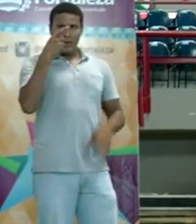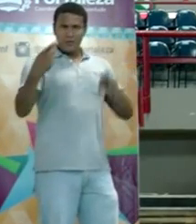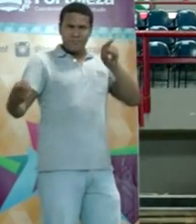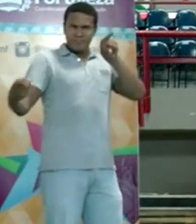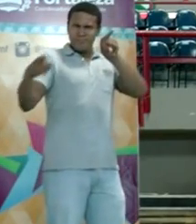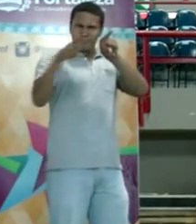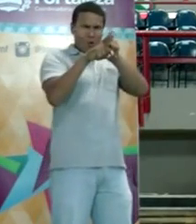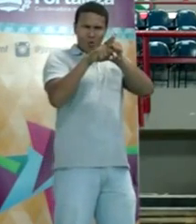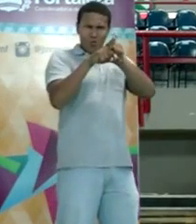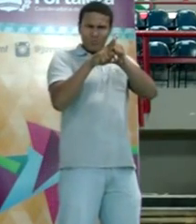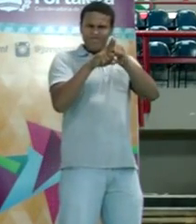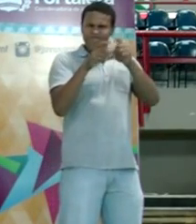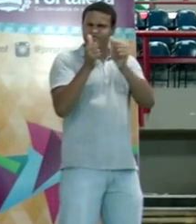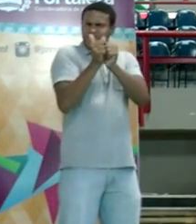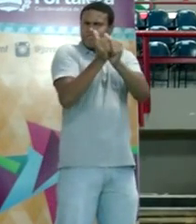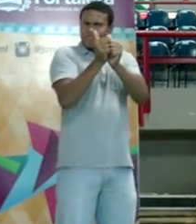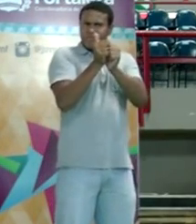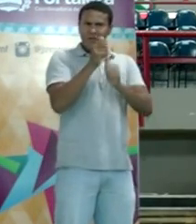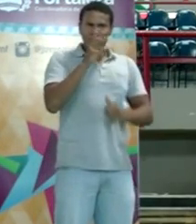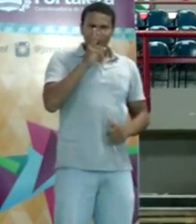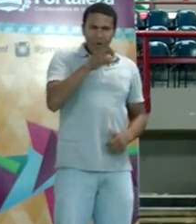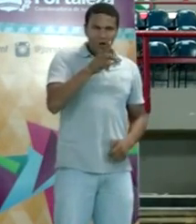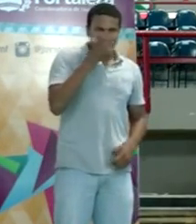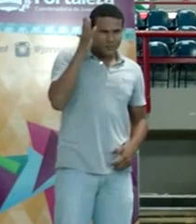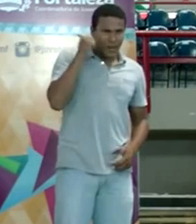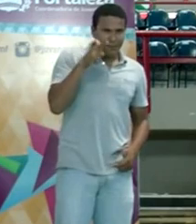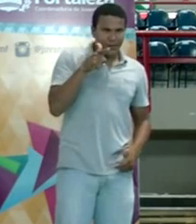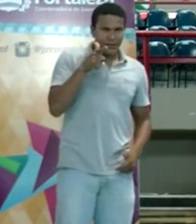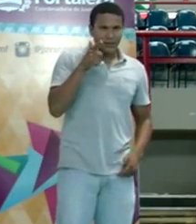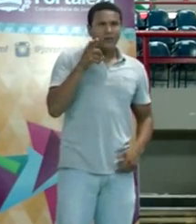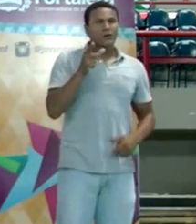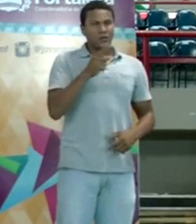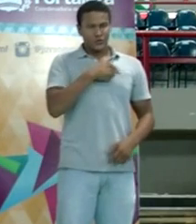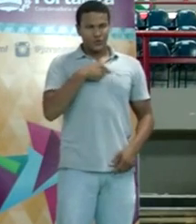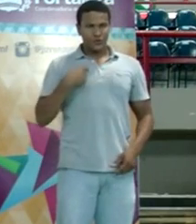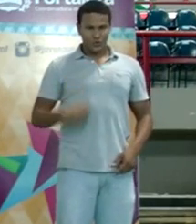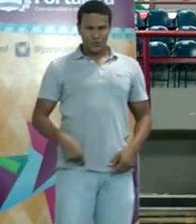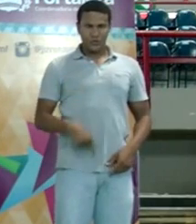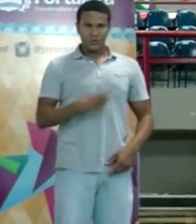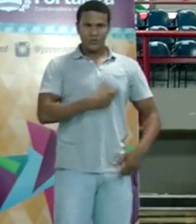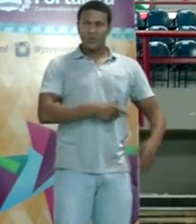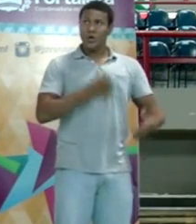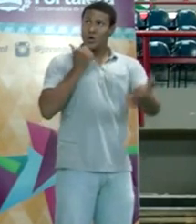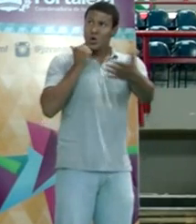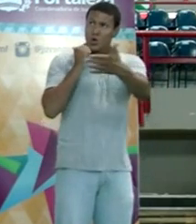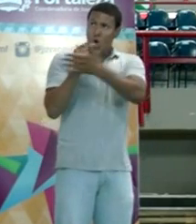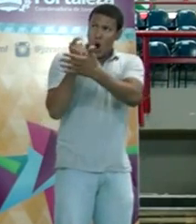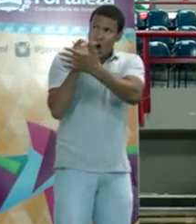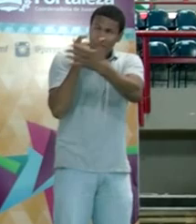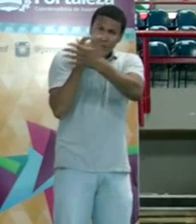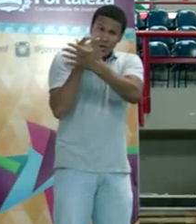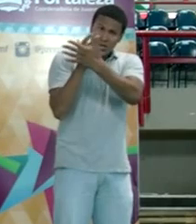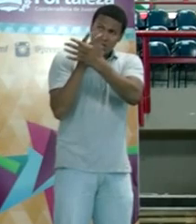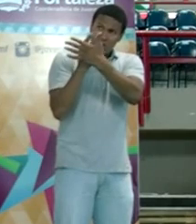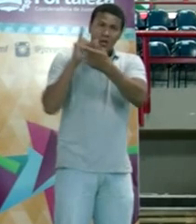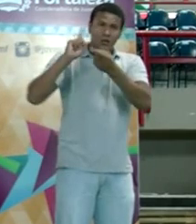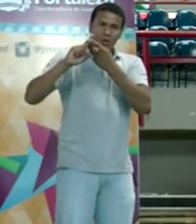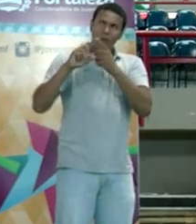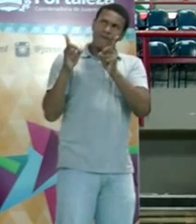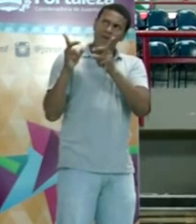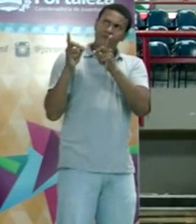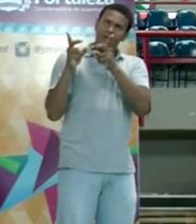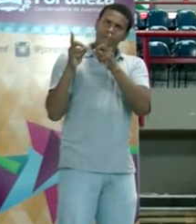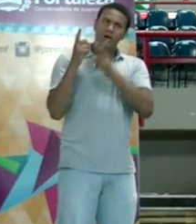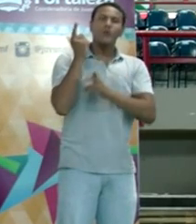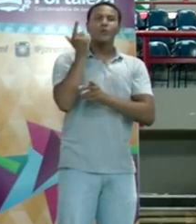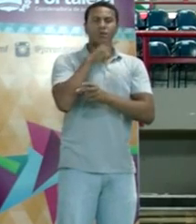parceiro comercial, ok? Nós compramos e vendemos muito para a China, muito mesmo,